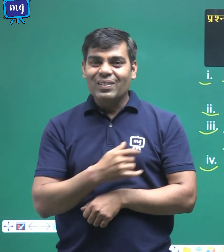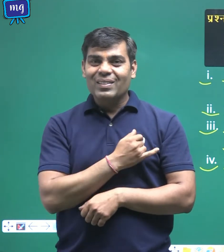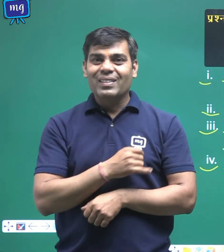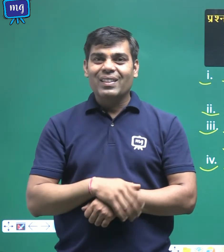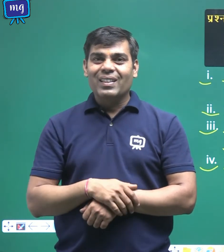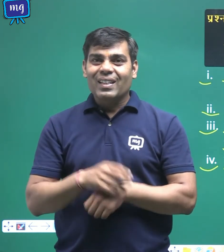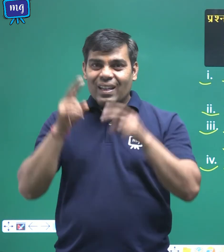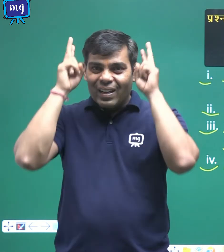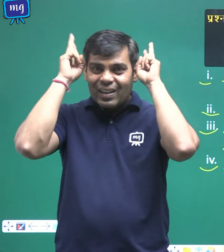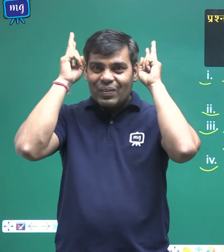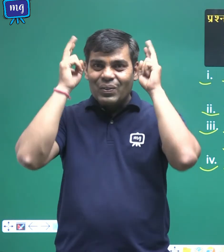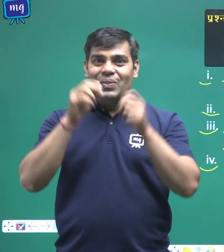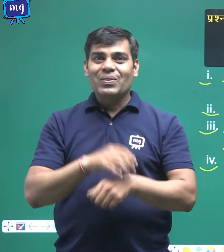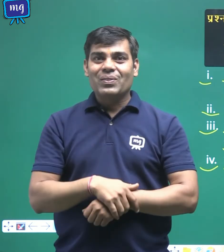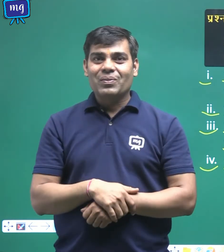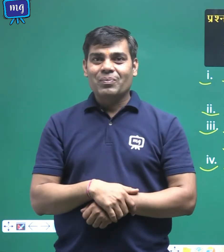खरगोश